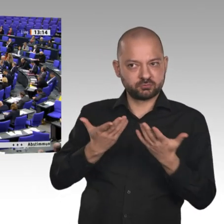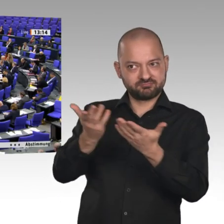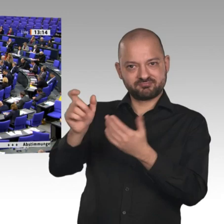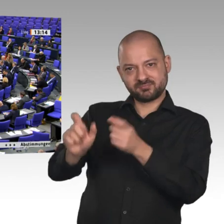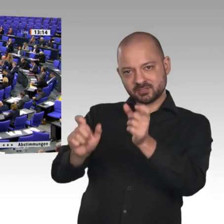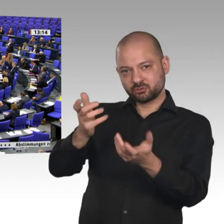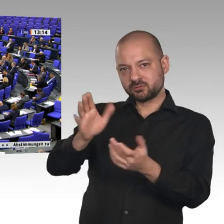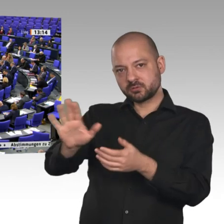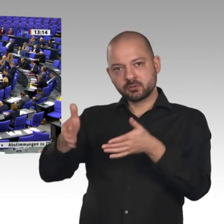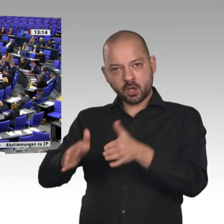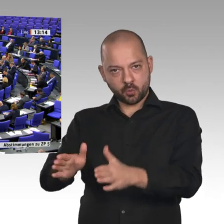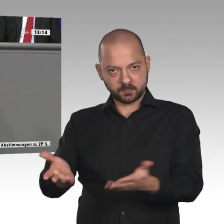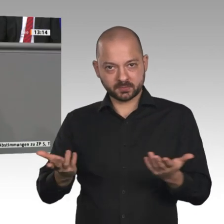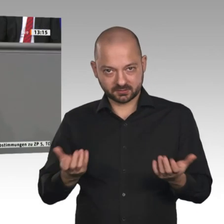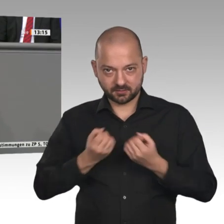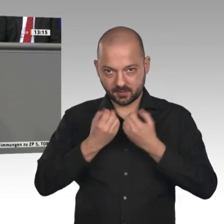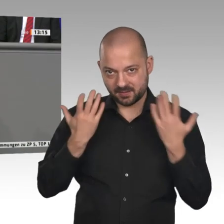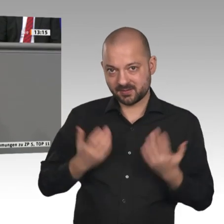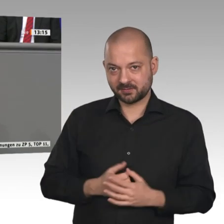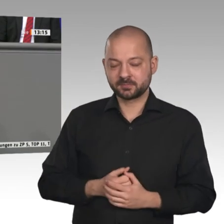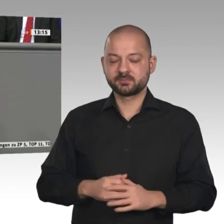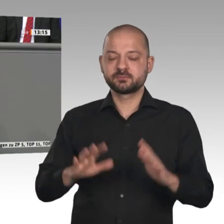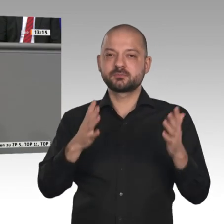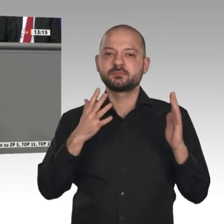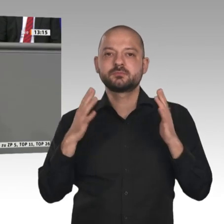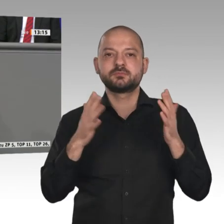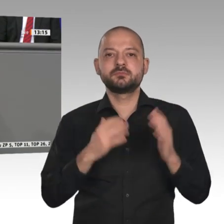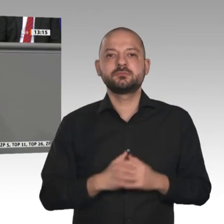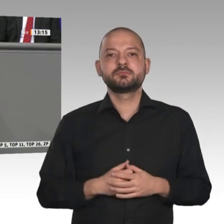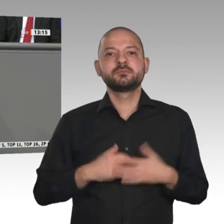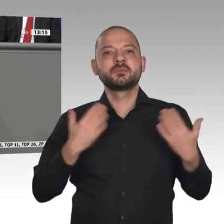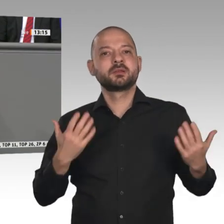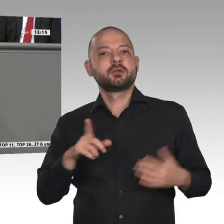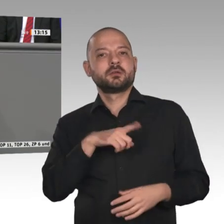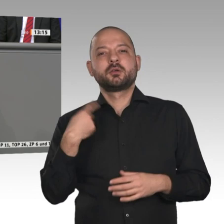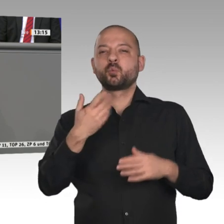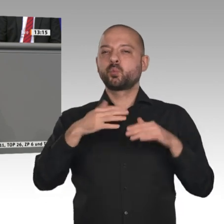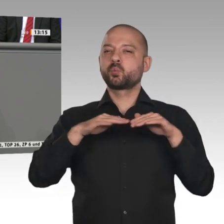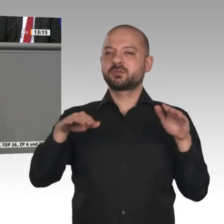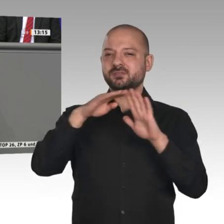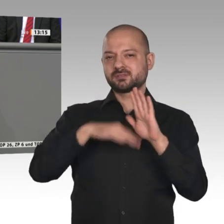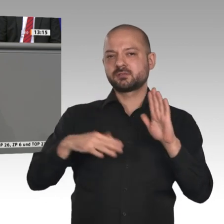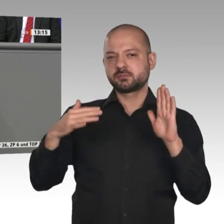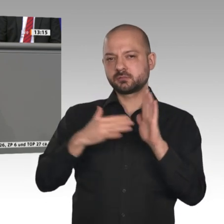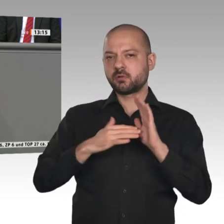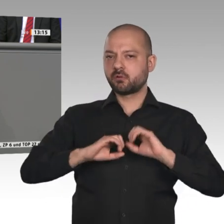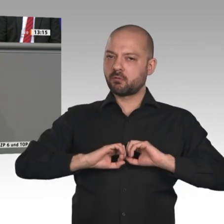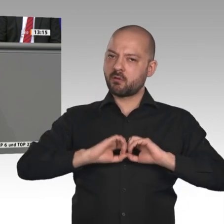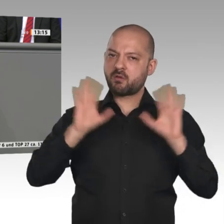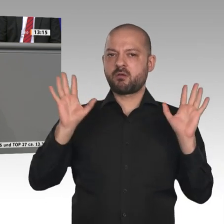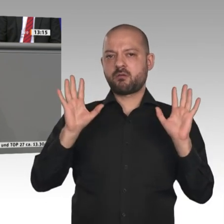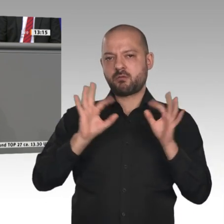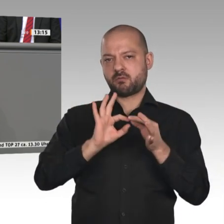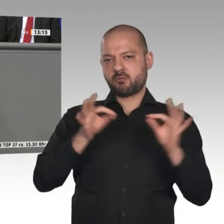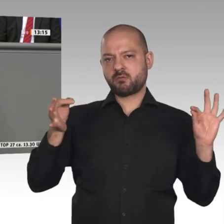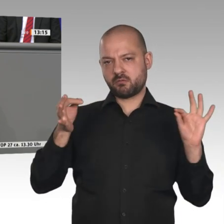Eigentlich gibt unser Grundgesetz einen klaren Auftrag. In Artikel 16 heißt es, frühere deutsche Staatsangehörige, denen